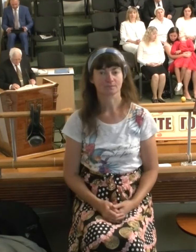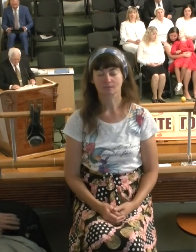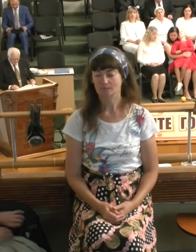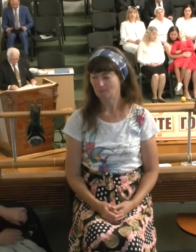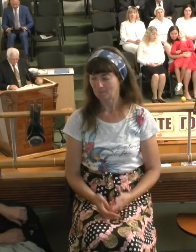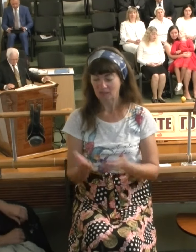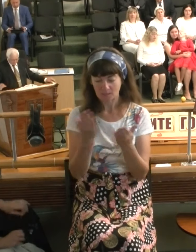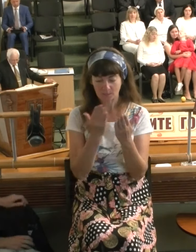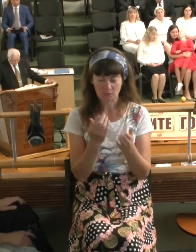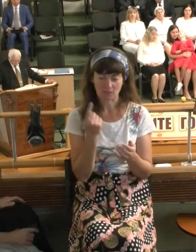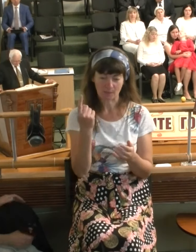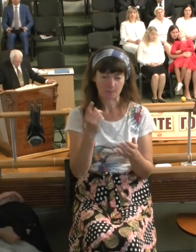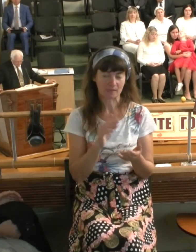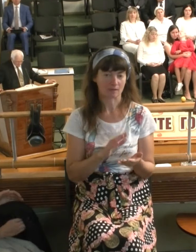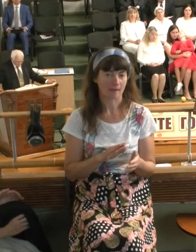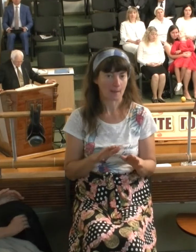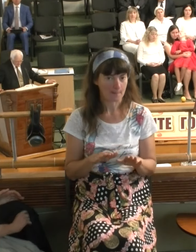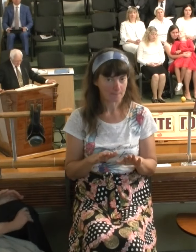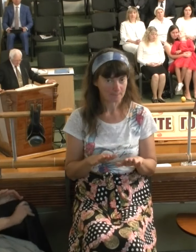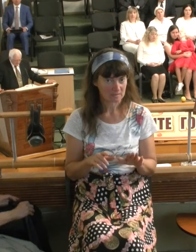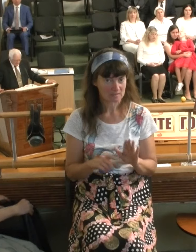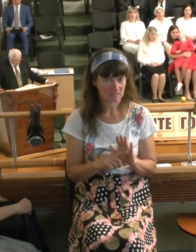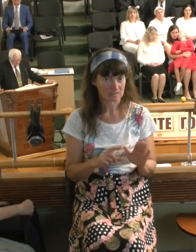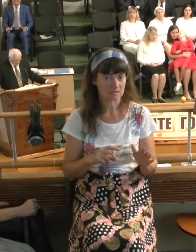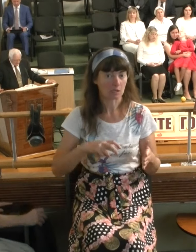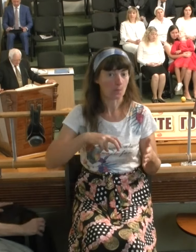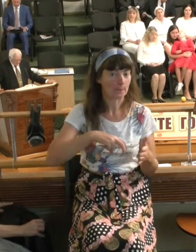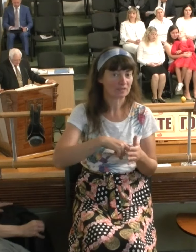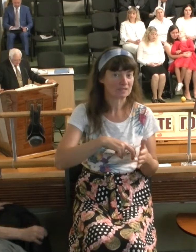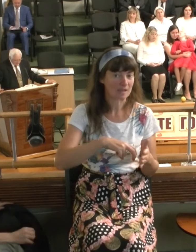очень известное нам послание